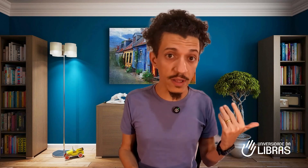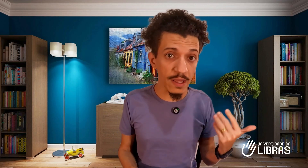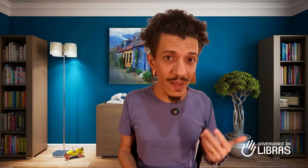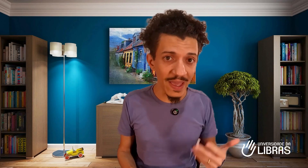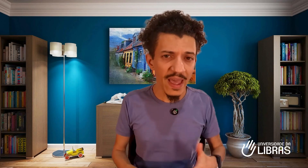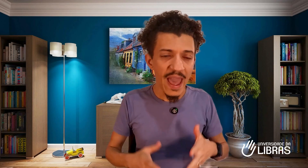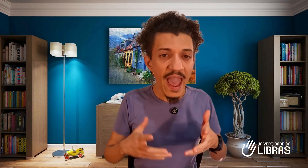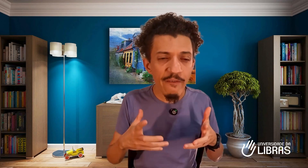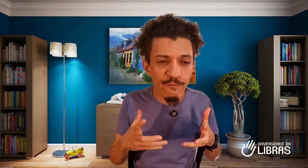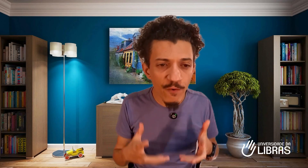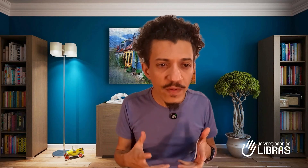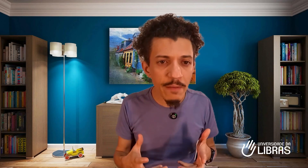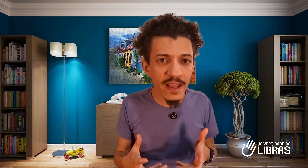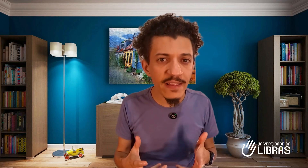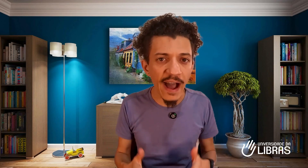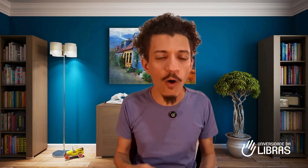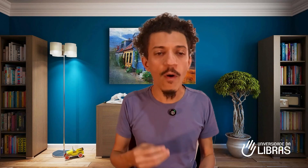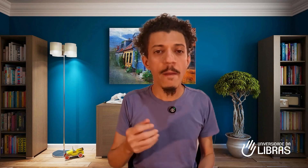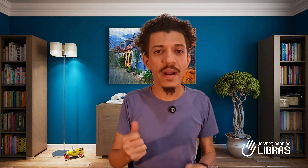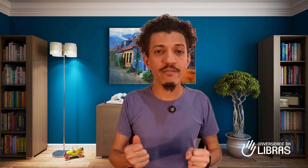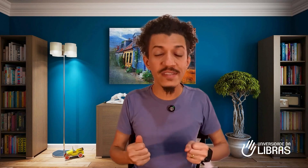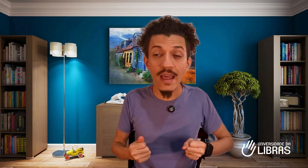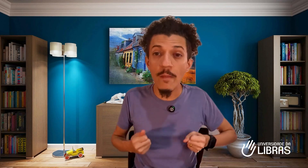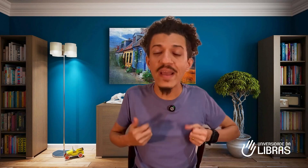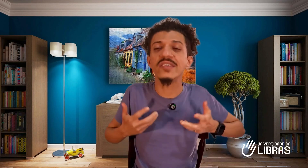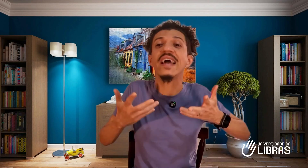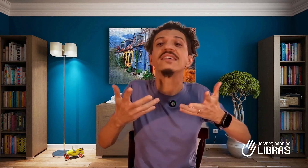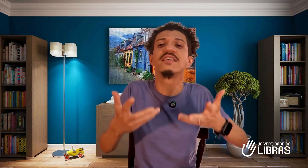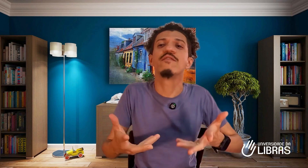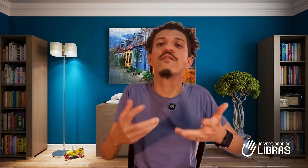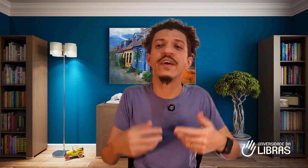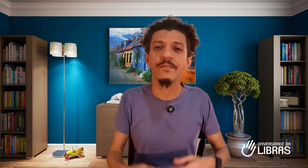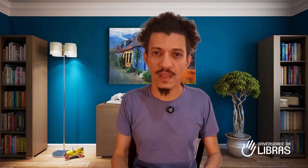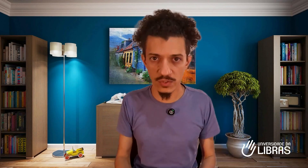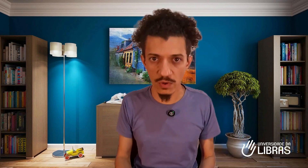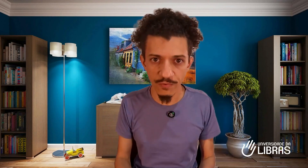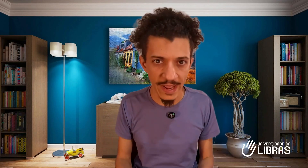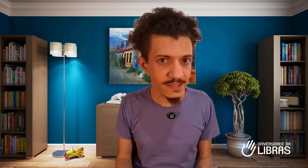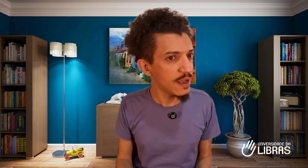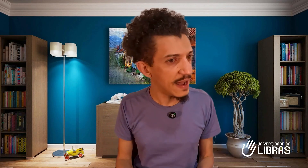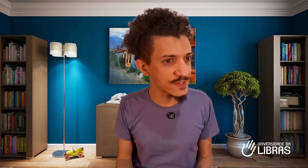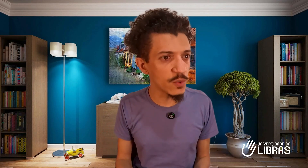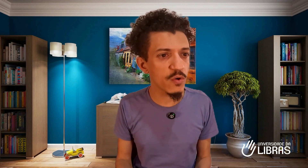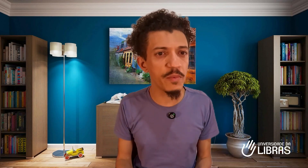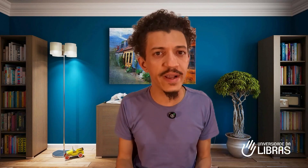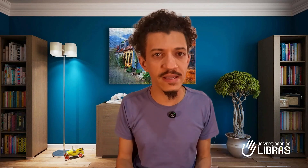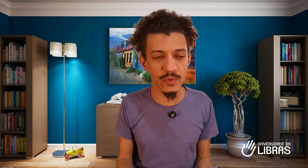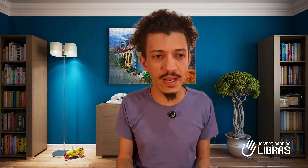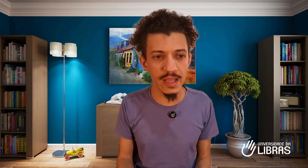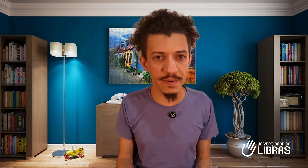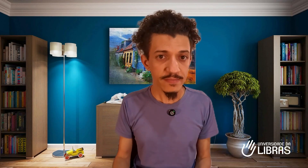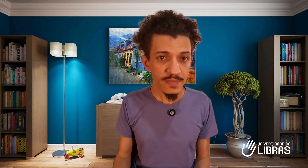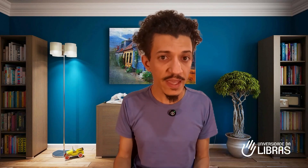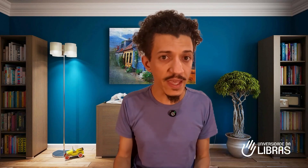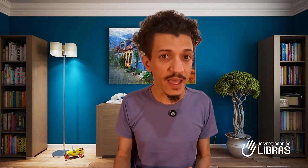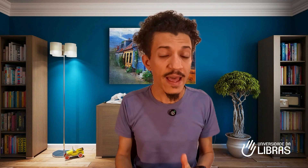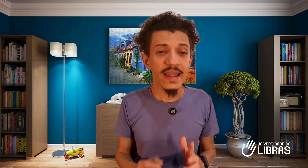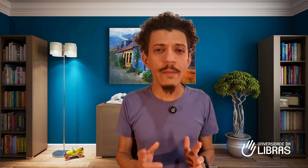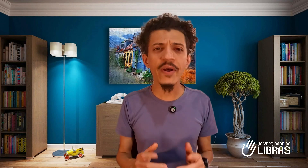também, é fundamental para você realmente desenvolver a sua fluência, a sua comunicação em Libras. E na próxima